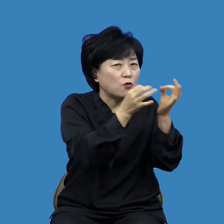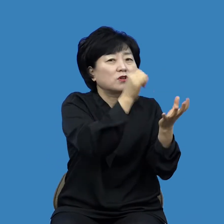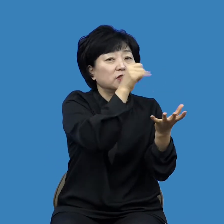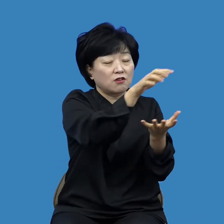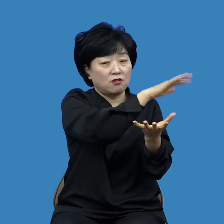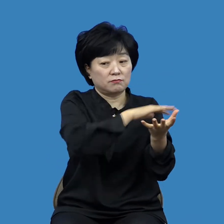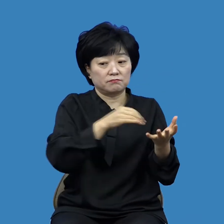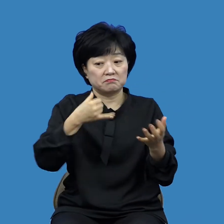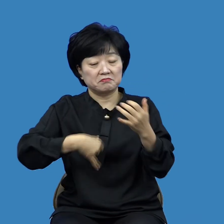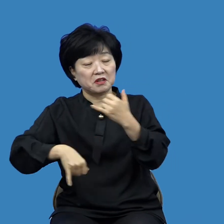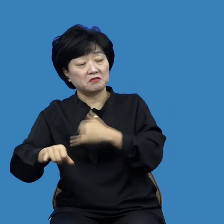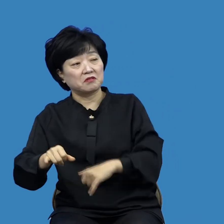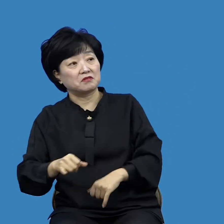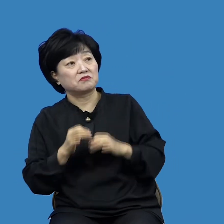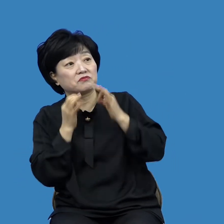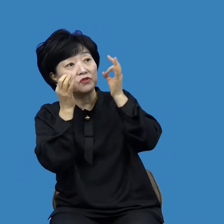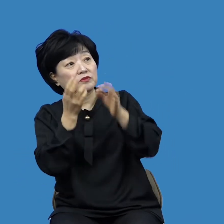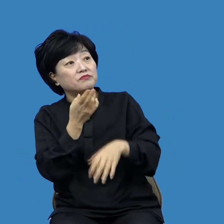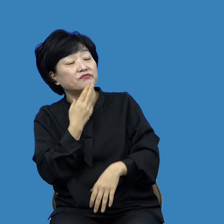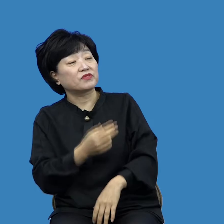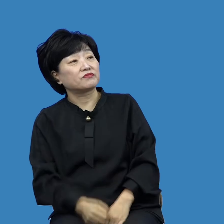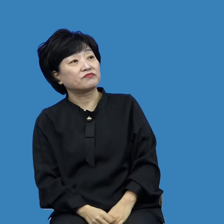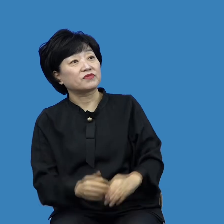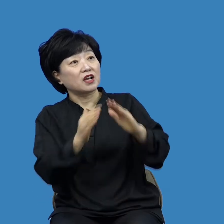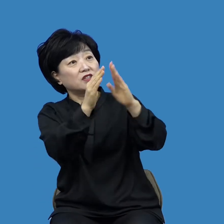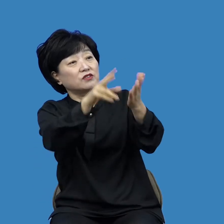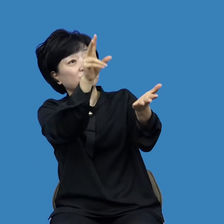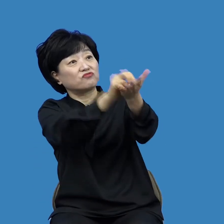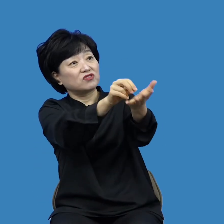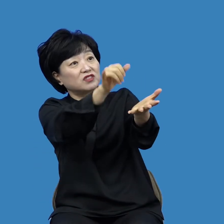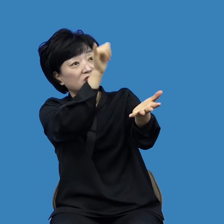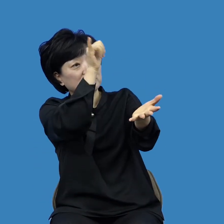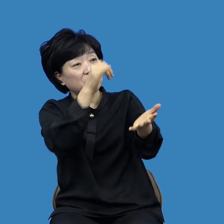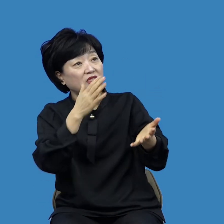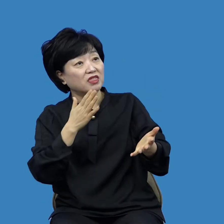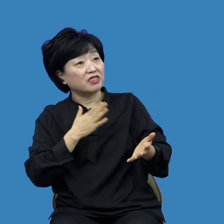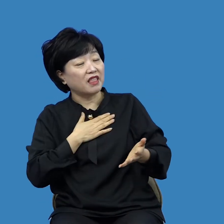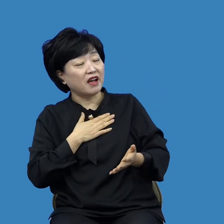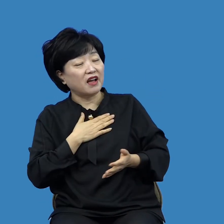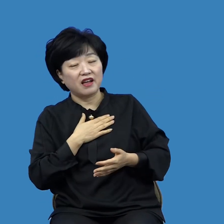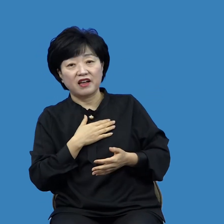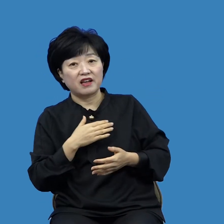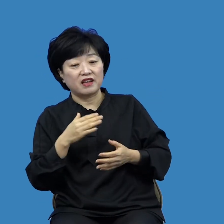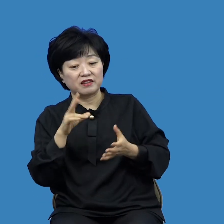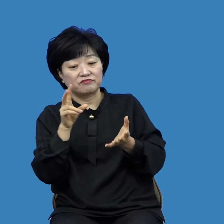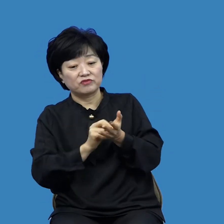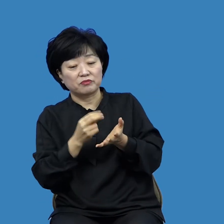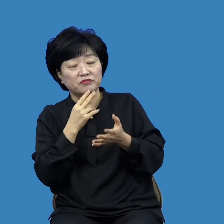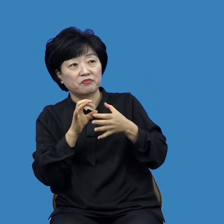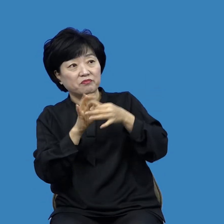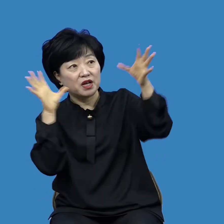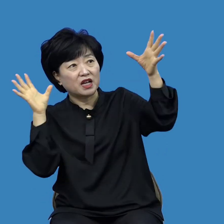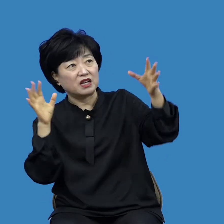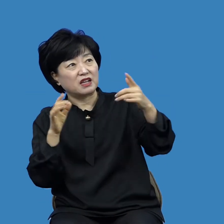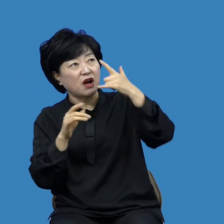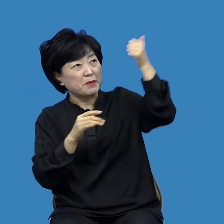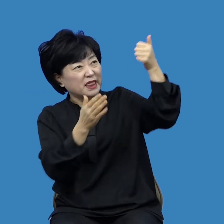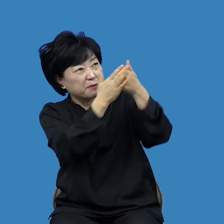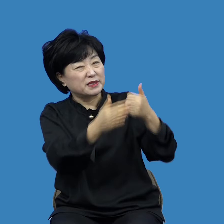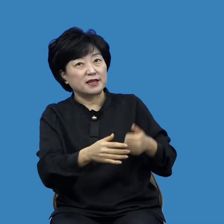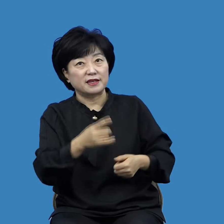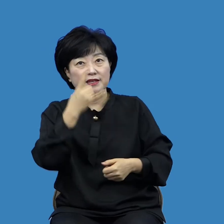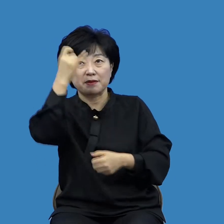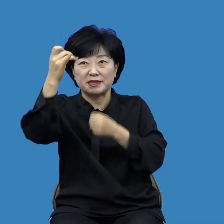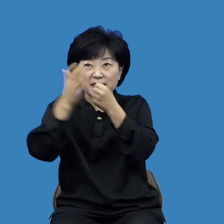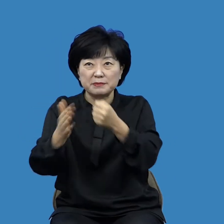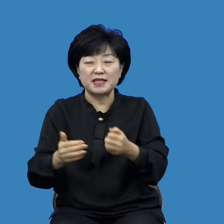자녀들은 전혀 거기에 대한 개념이 없어. 그래서 가정에 문제가 생기면 항상 자기는 피해자야. 항상 나는 아버지 때문에 피해받고 어머니 때문에 피해받고